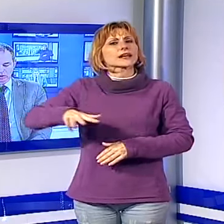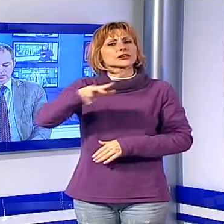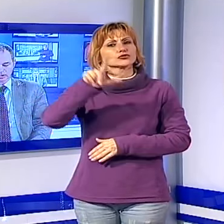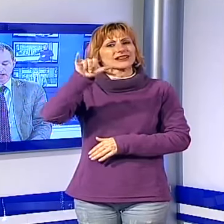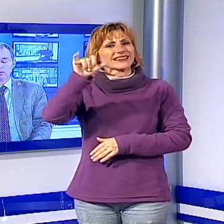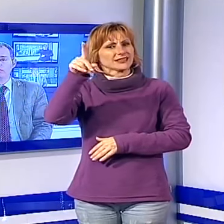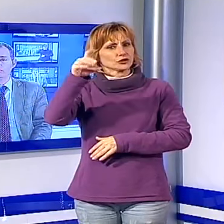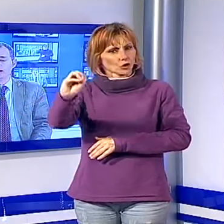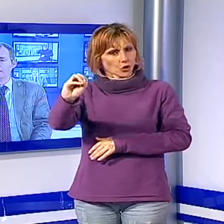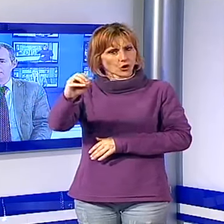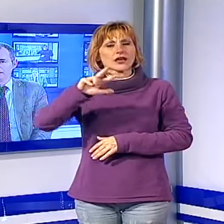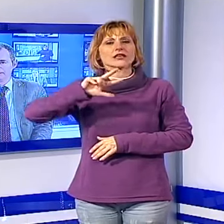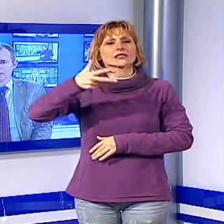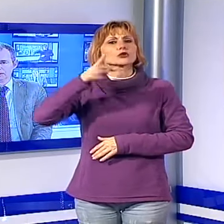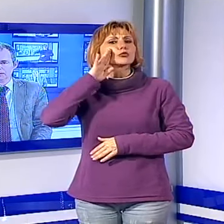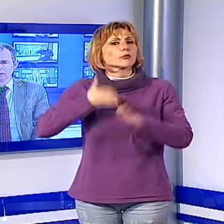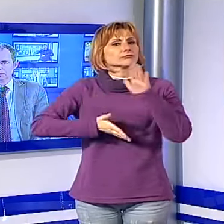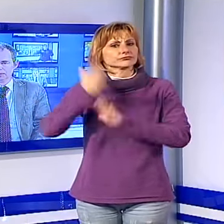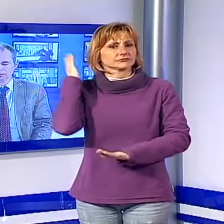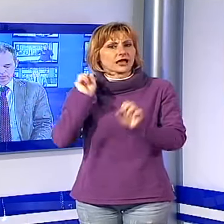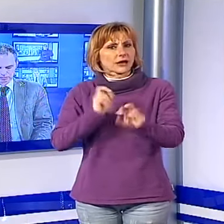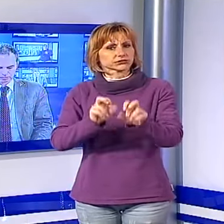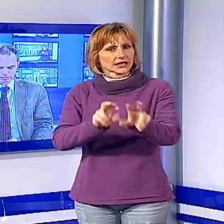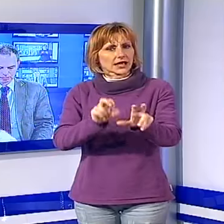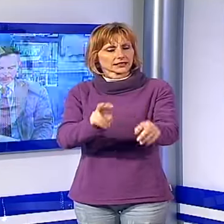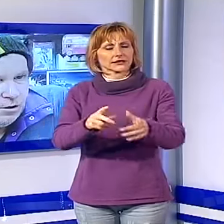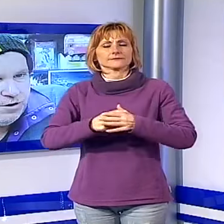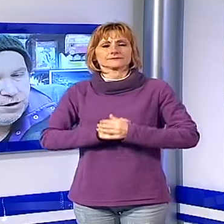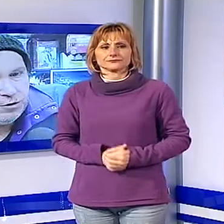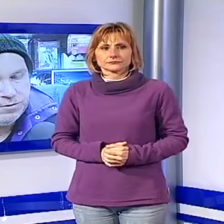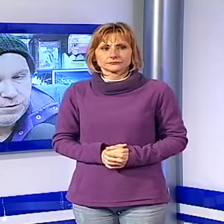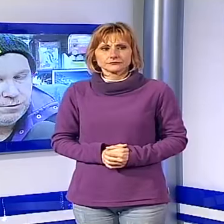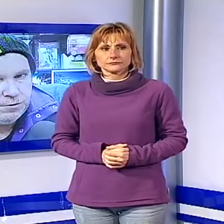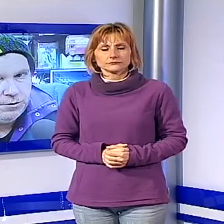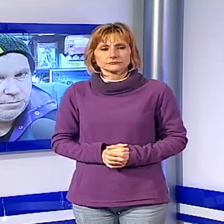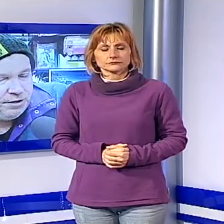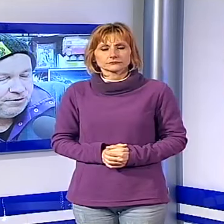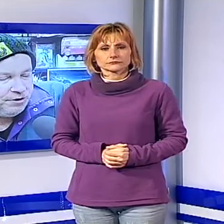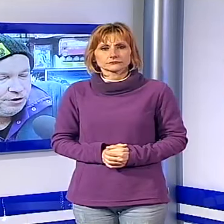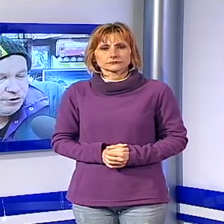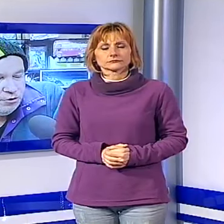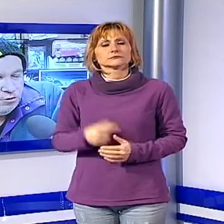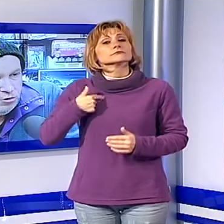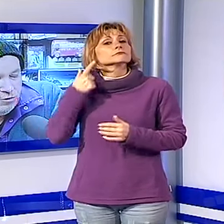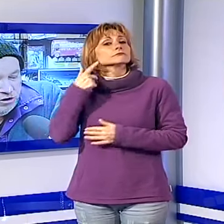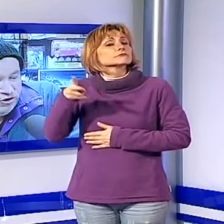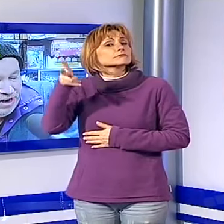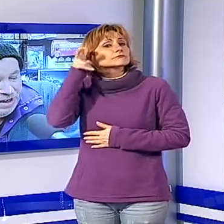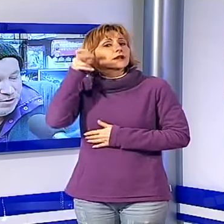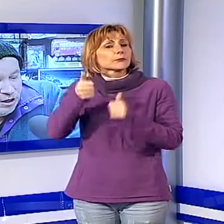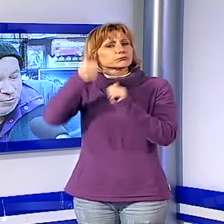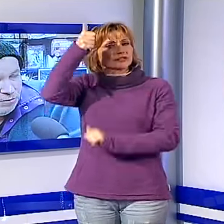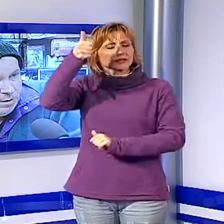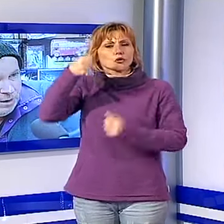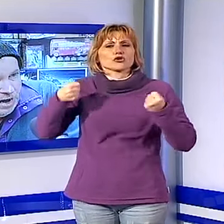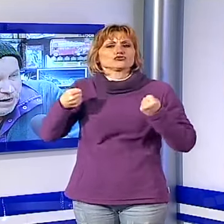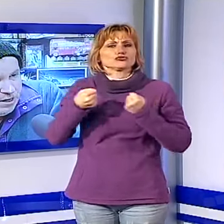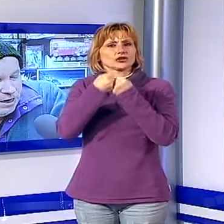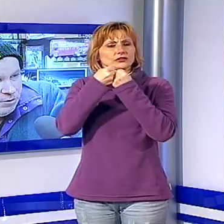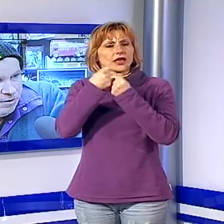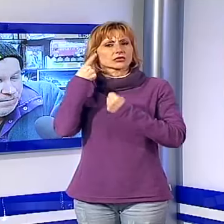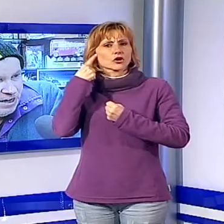terzo uomo si è dato alla fuga a piedi. Vediamo il servizio. Io ho sentito, prima ho sentito come un incidente, una